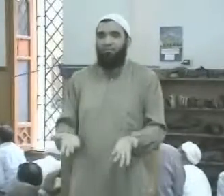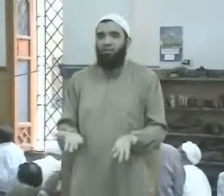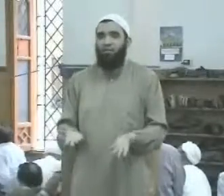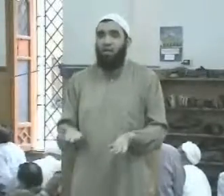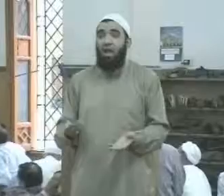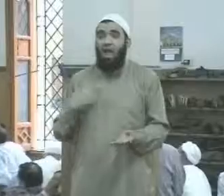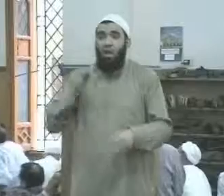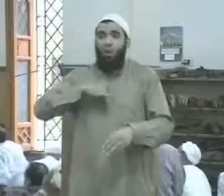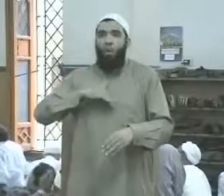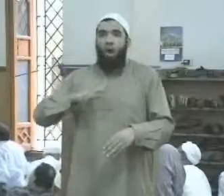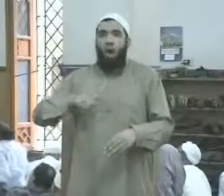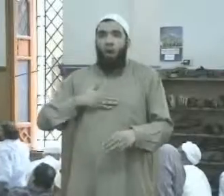وليست لدينا برامج محققة،